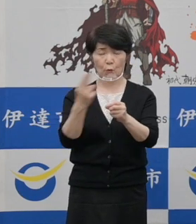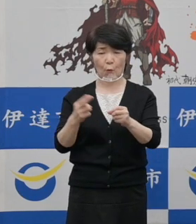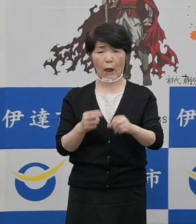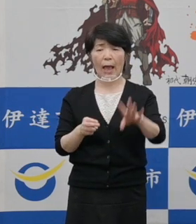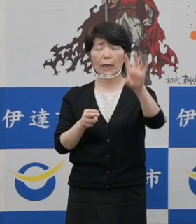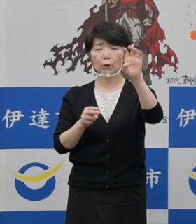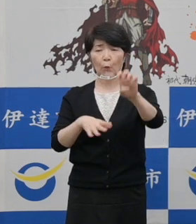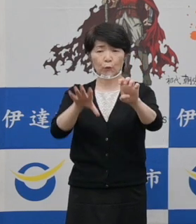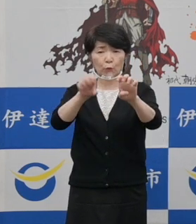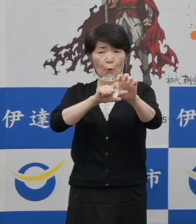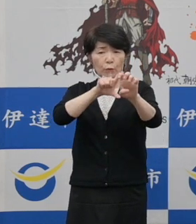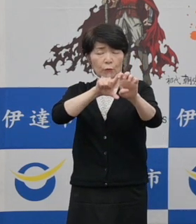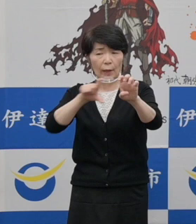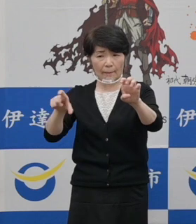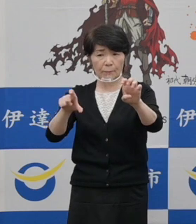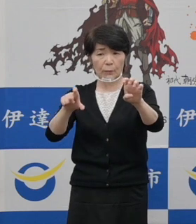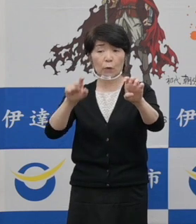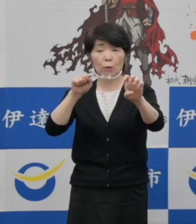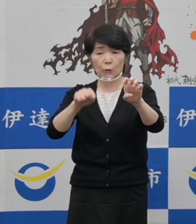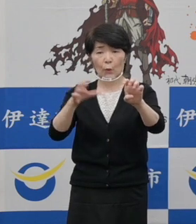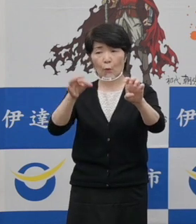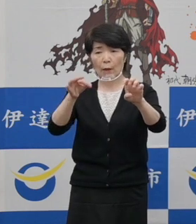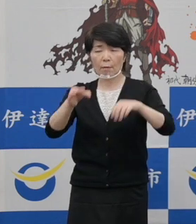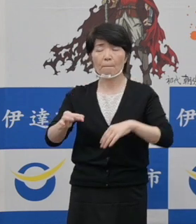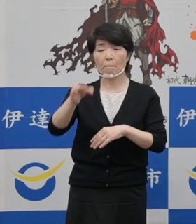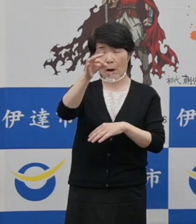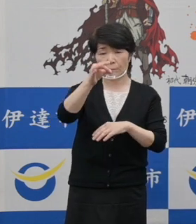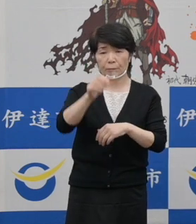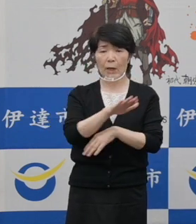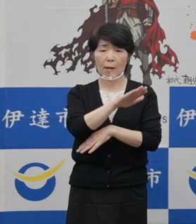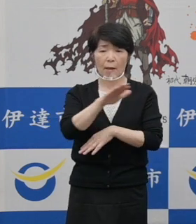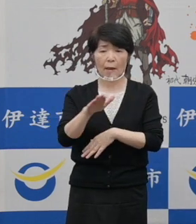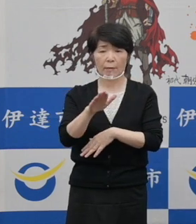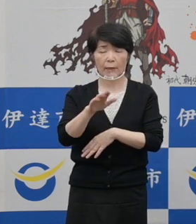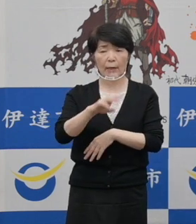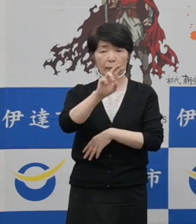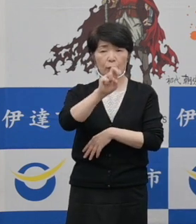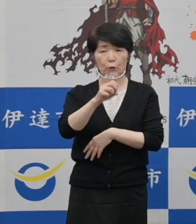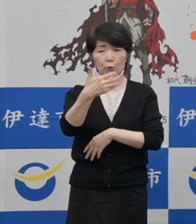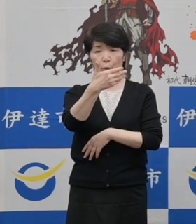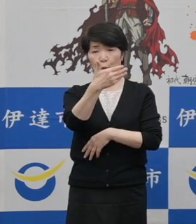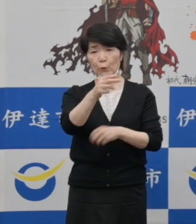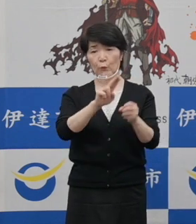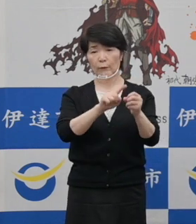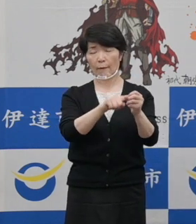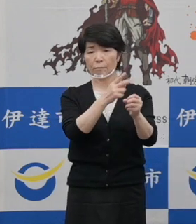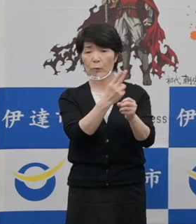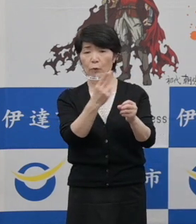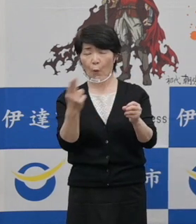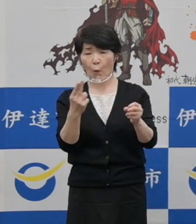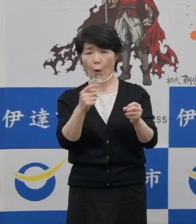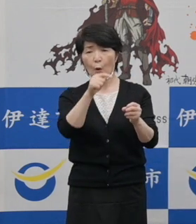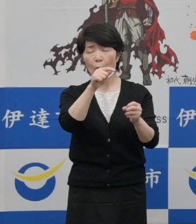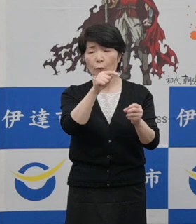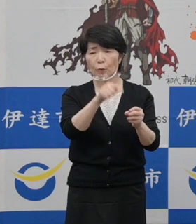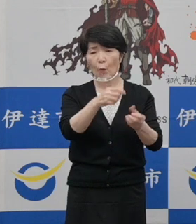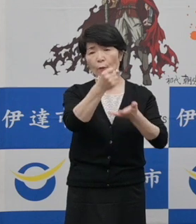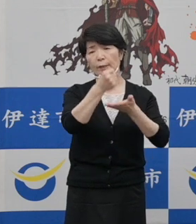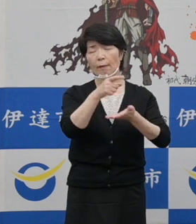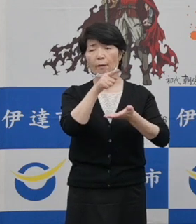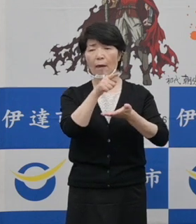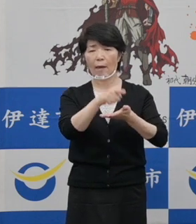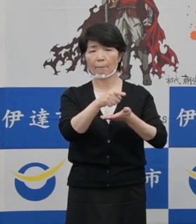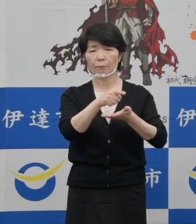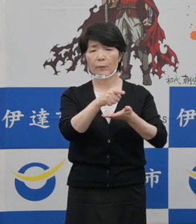億円台を推移をしてきました。平成29年度から各事業の財源としまして